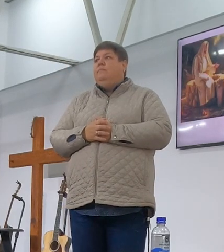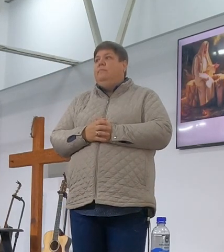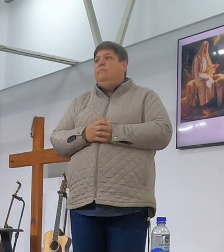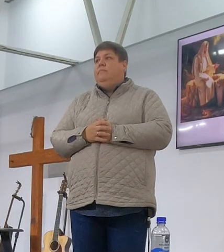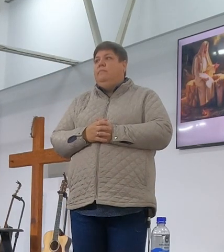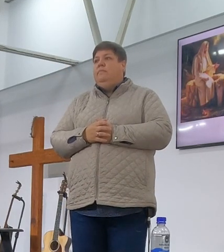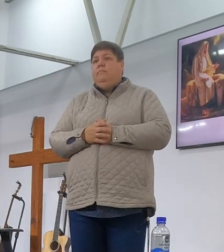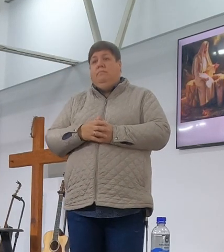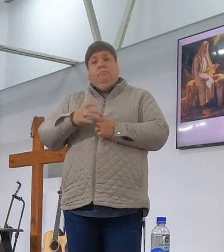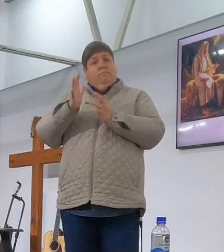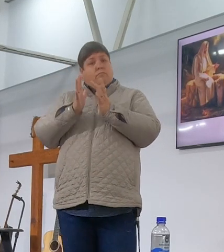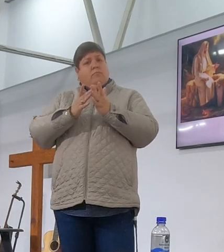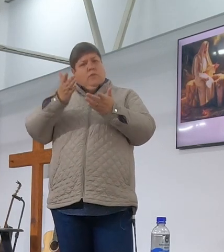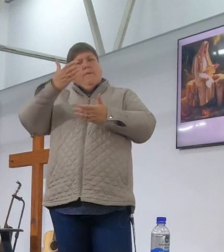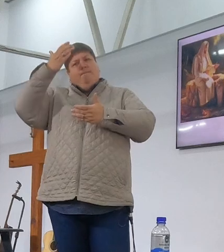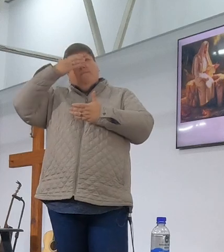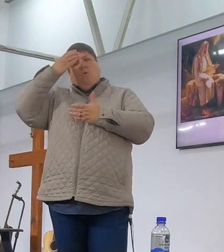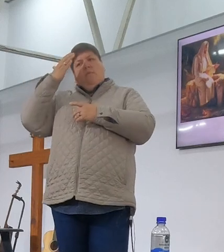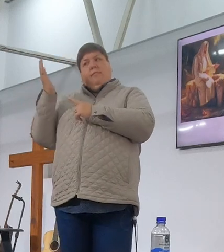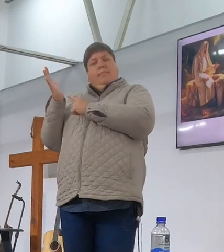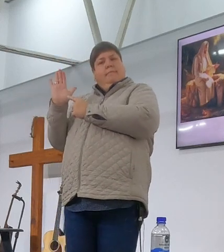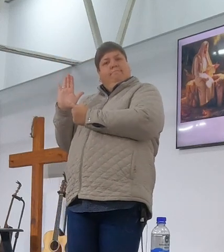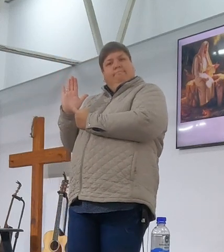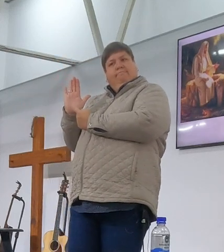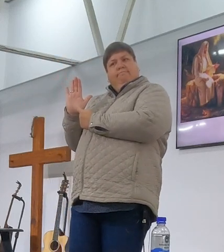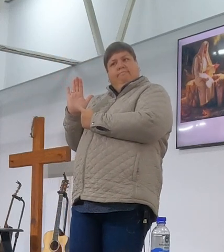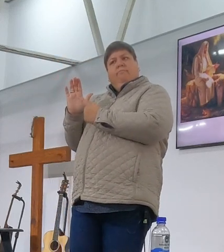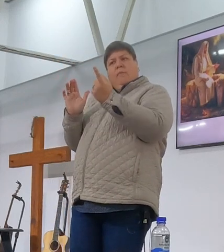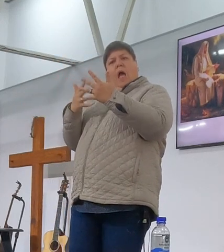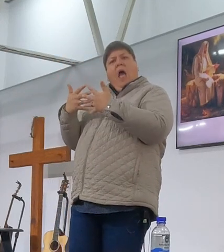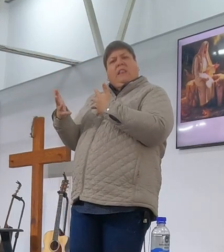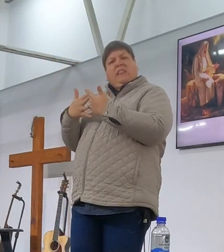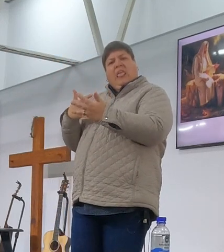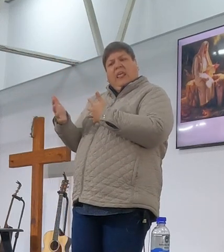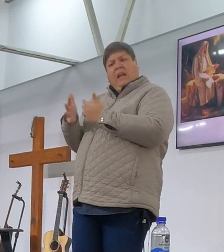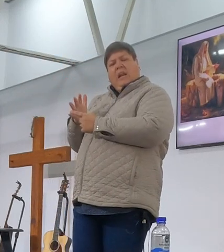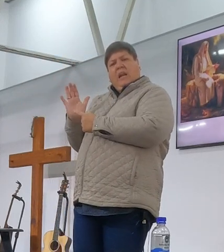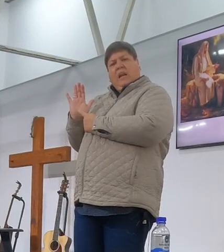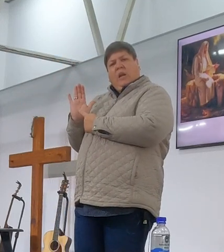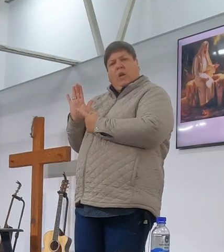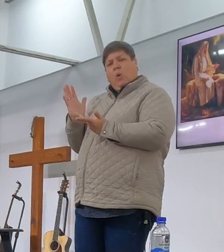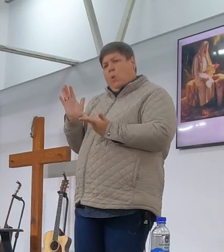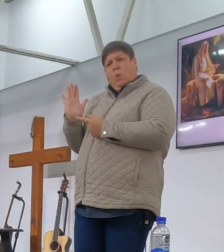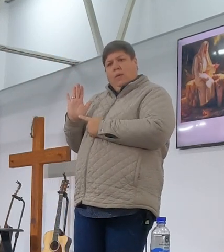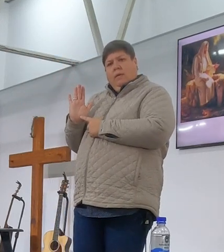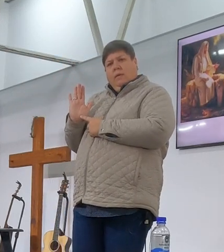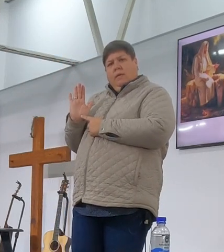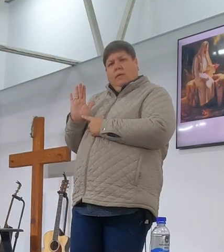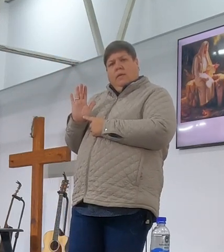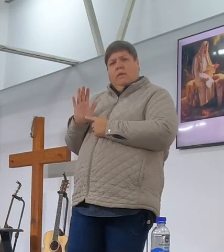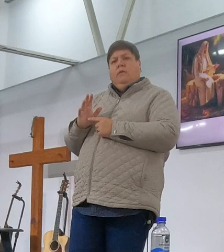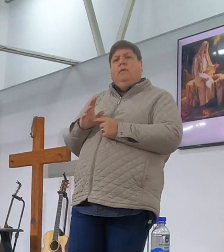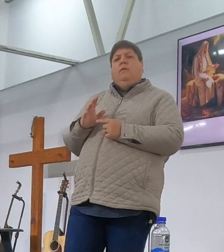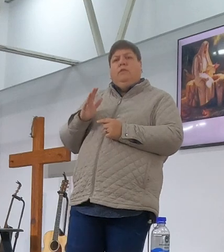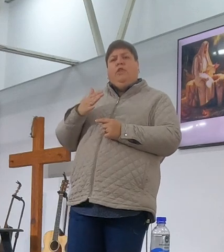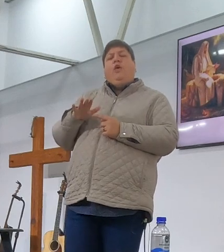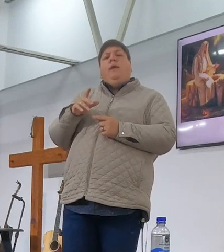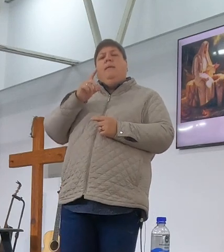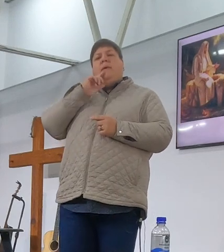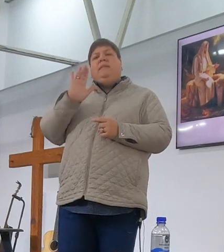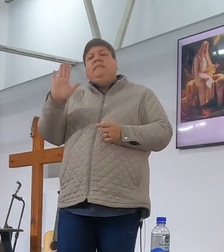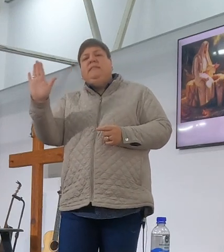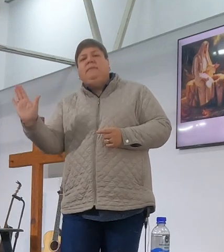Jesus geef ons 'n voorbeeld om hierdie dinge te hanteer. In die verhaal van die Samaritaanse vrou by die